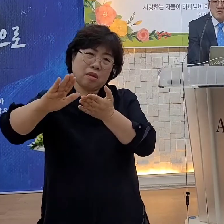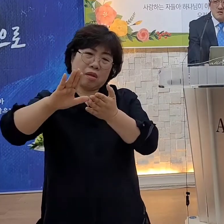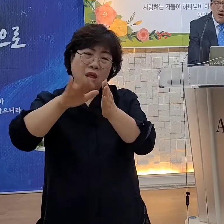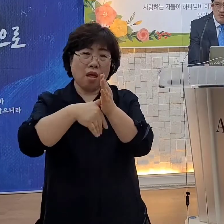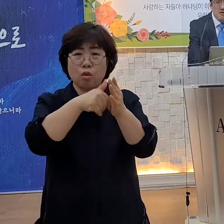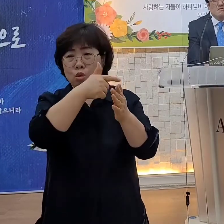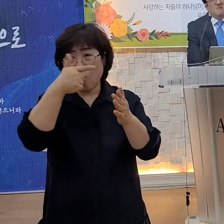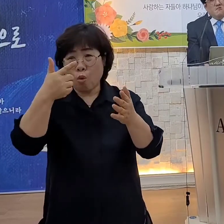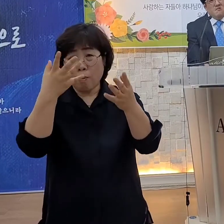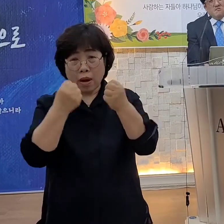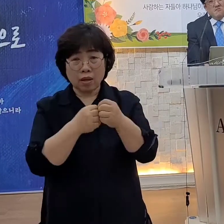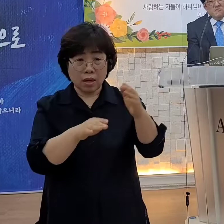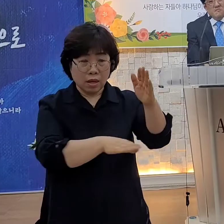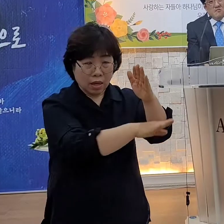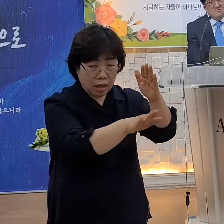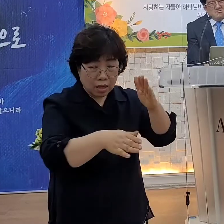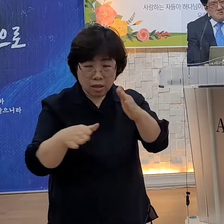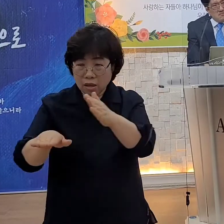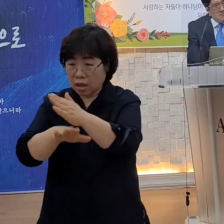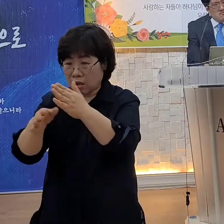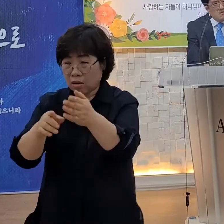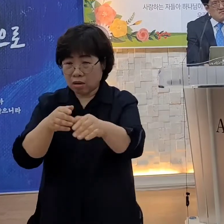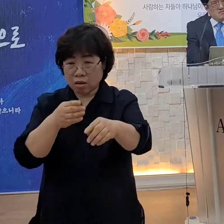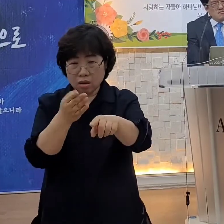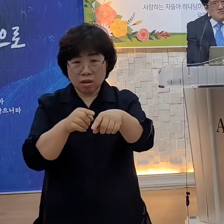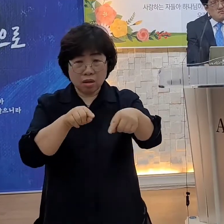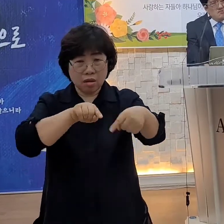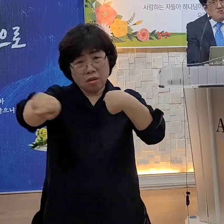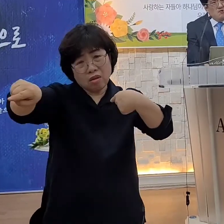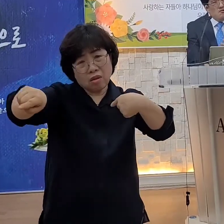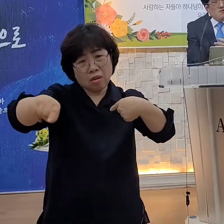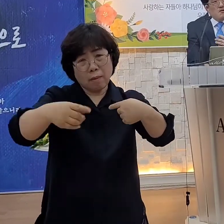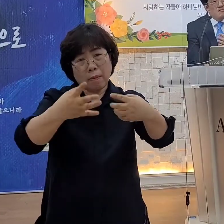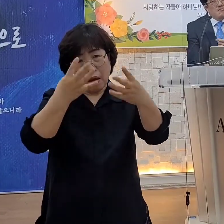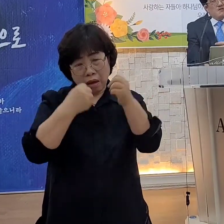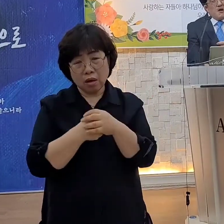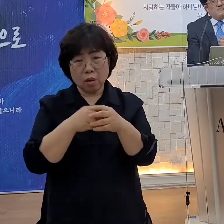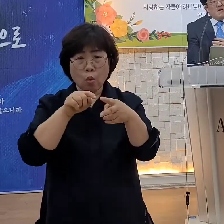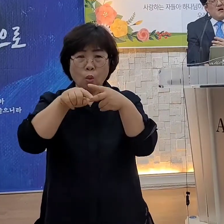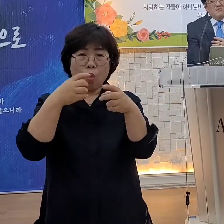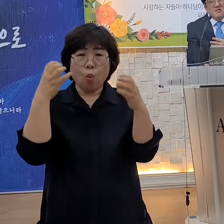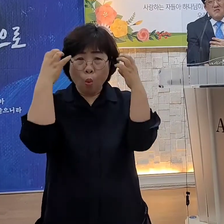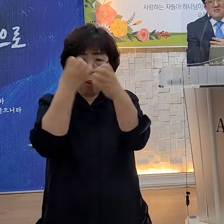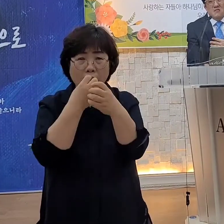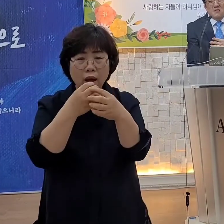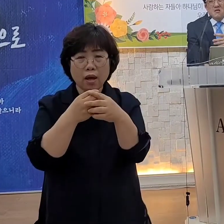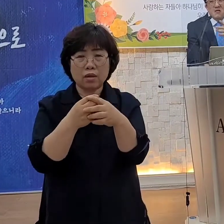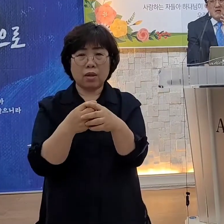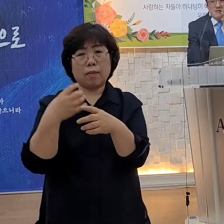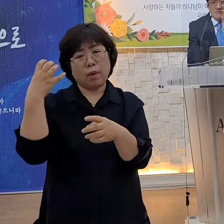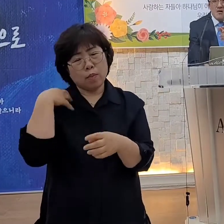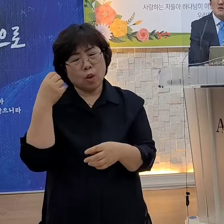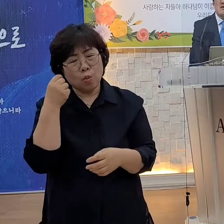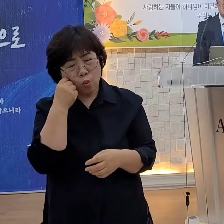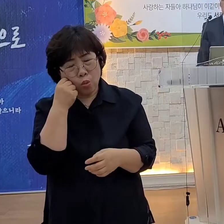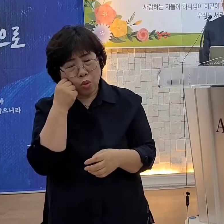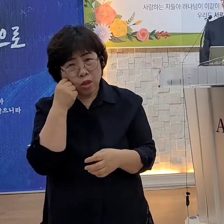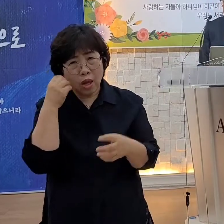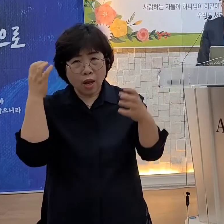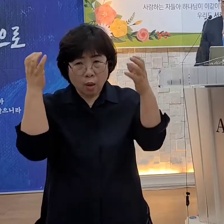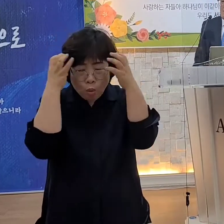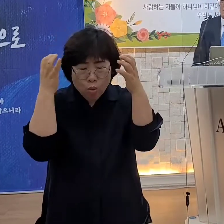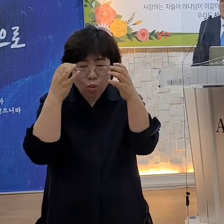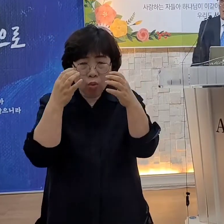일들이 그 가정에 있는 거예요. 듣도 보도 못하는 일들도 있고 정말 감당이 안 되는 일들이 그 상대방의